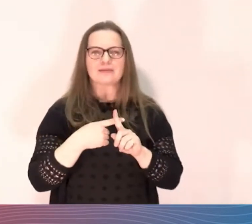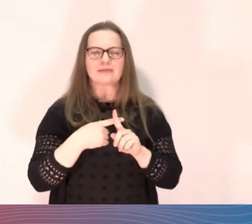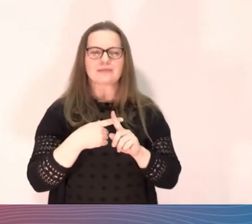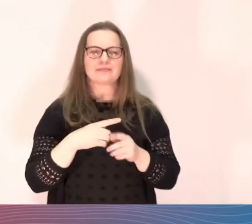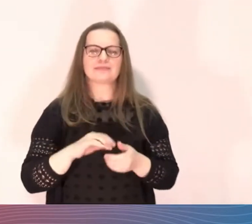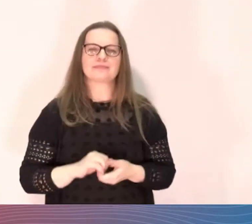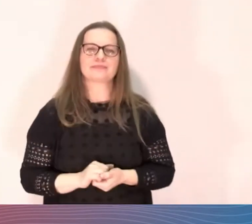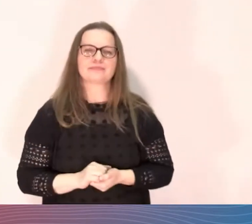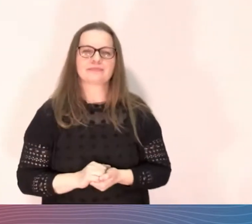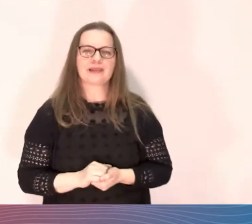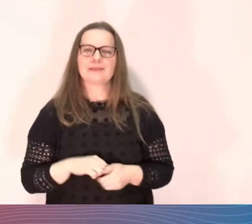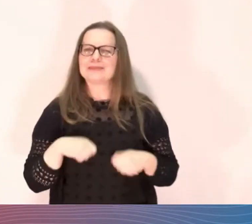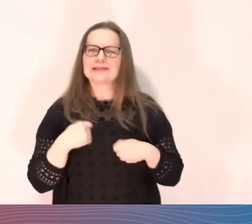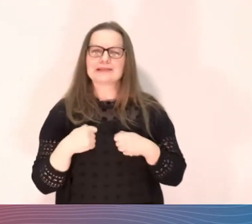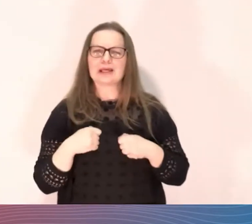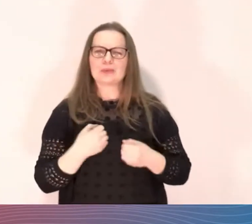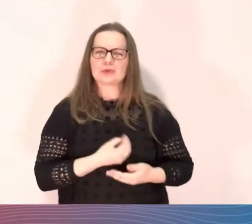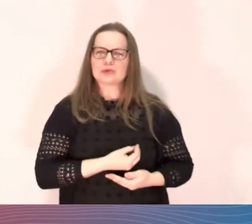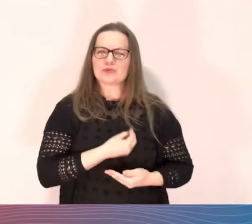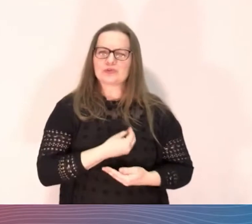Nós precisamos crescer